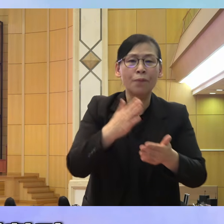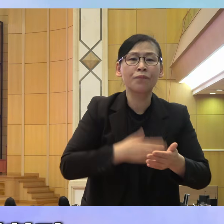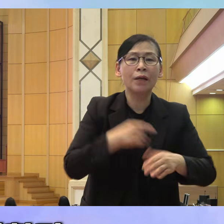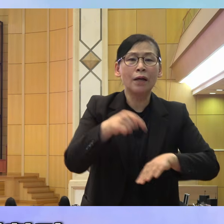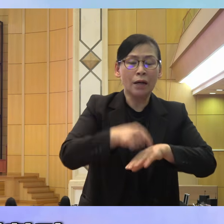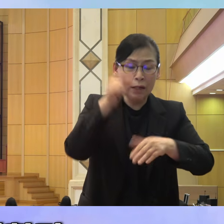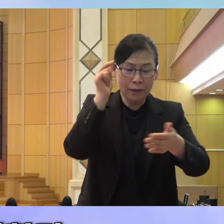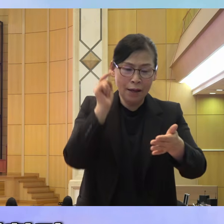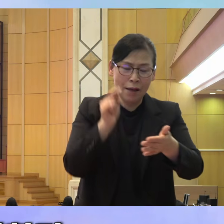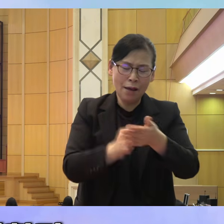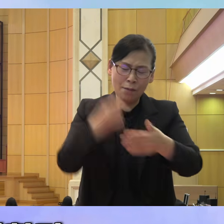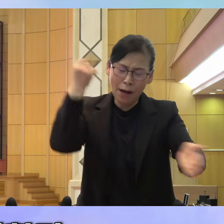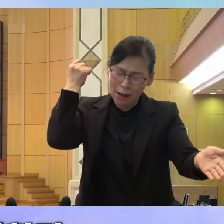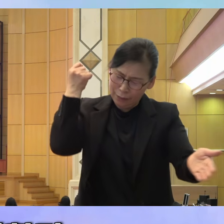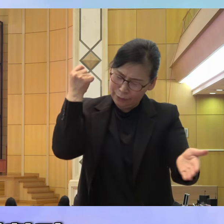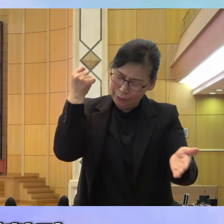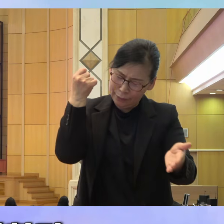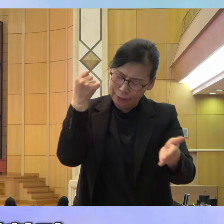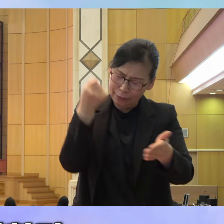하소서. 내